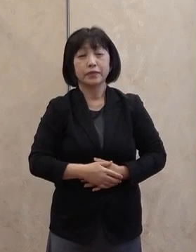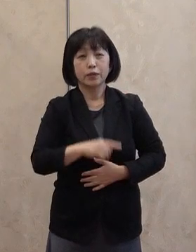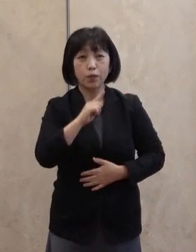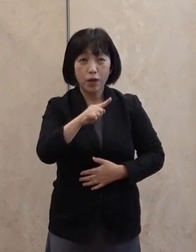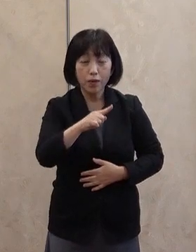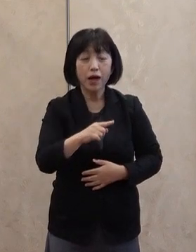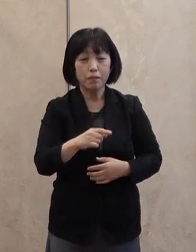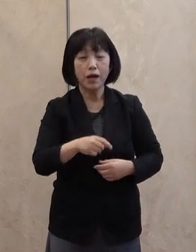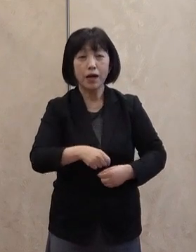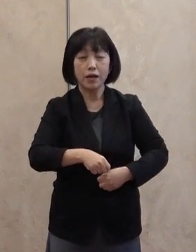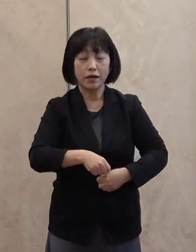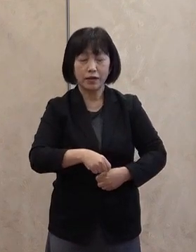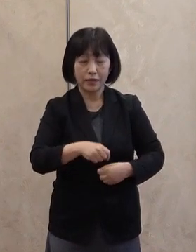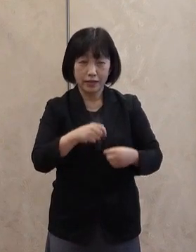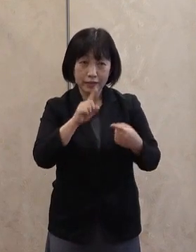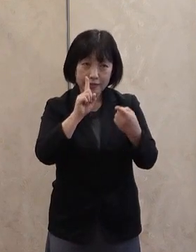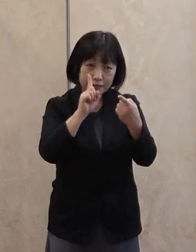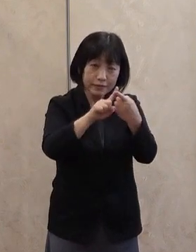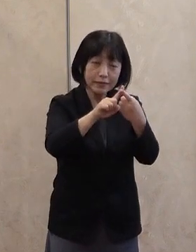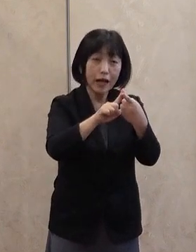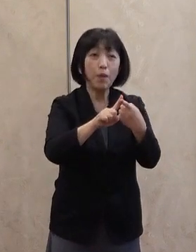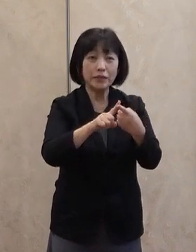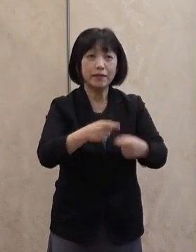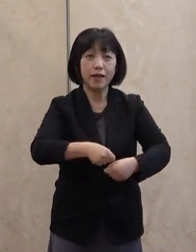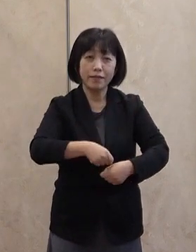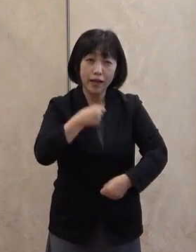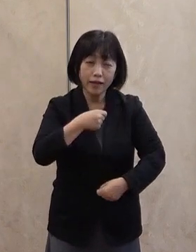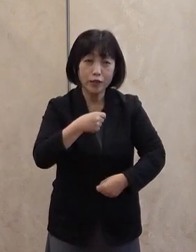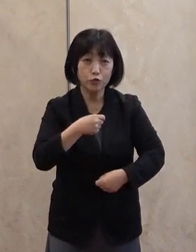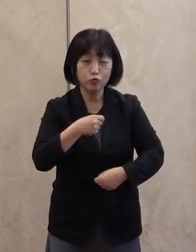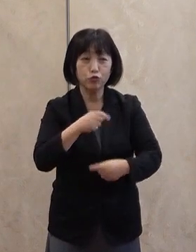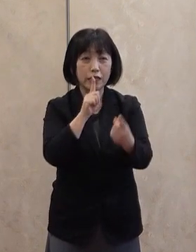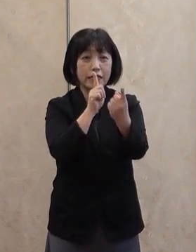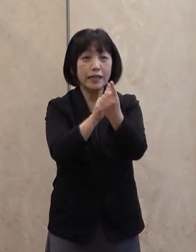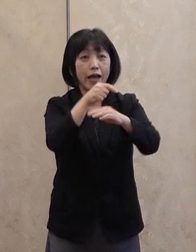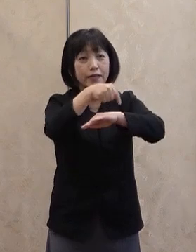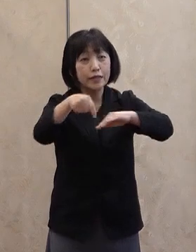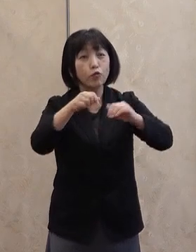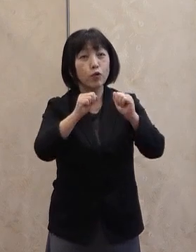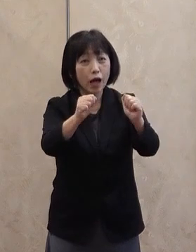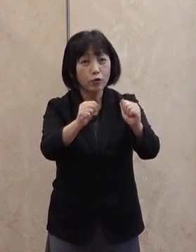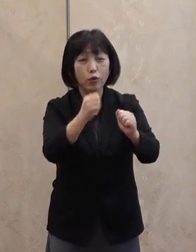適切に対策をするということがもう重要だ